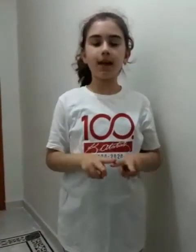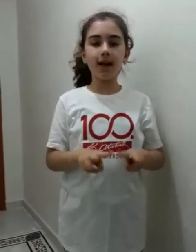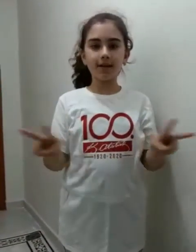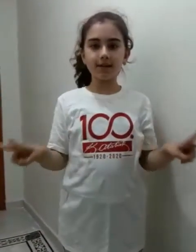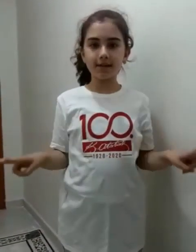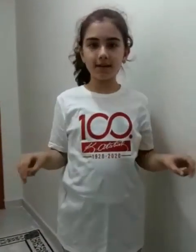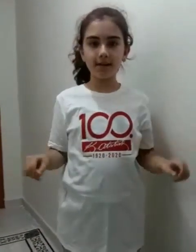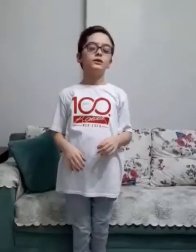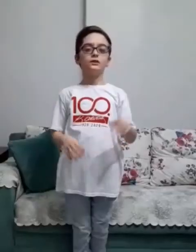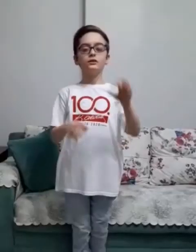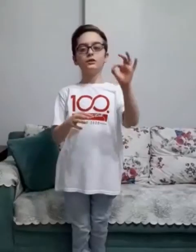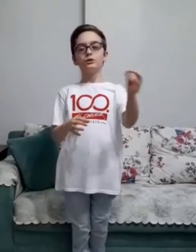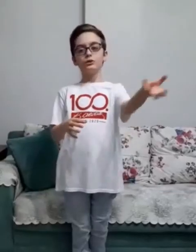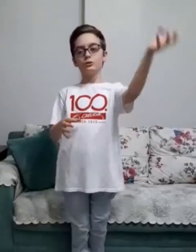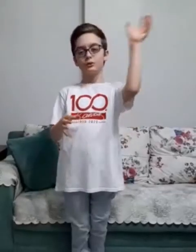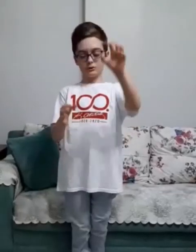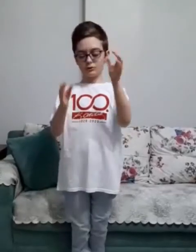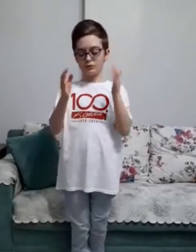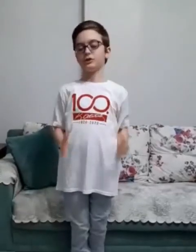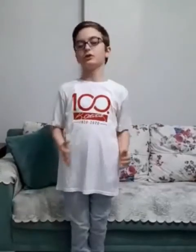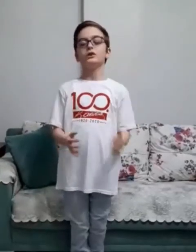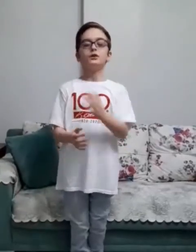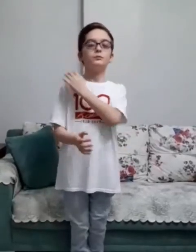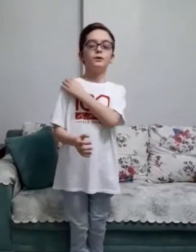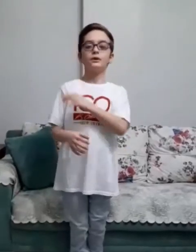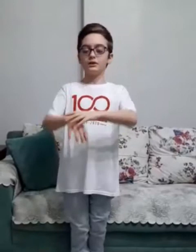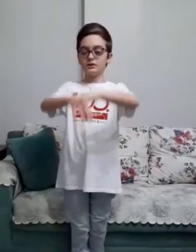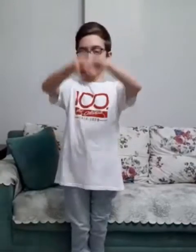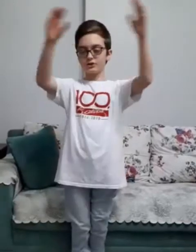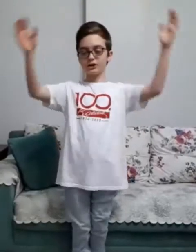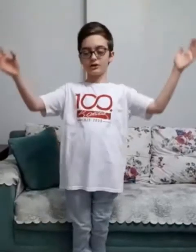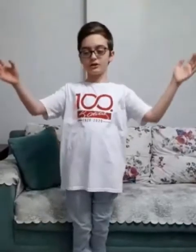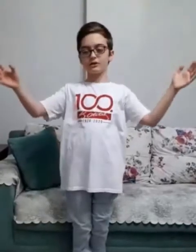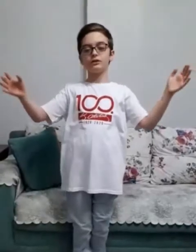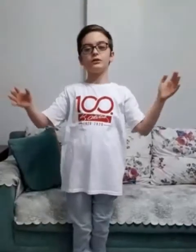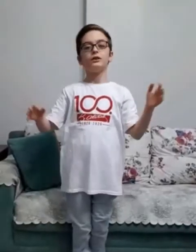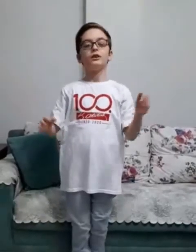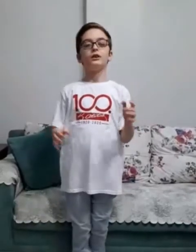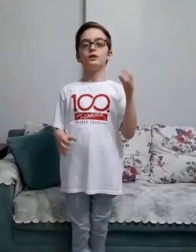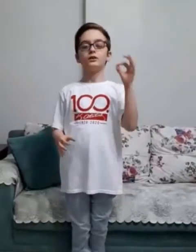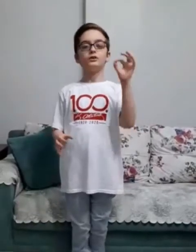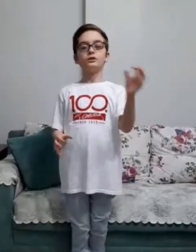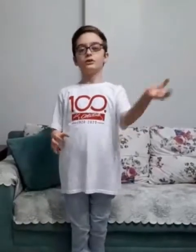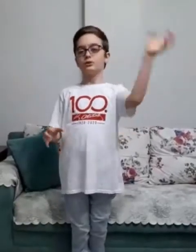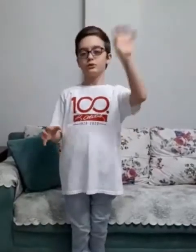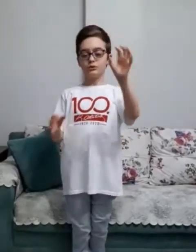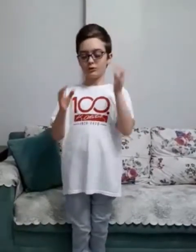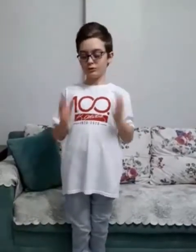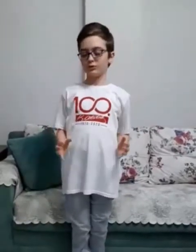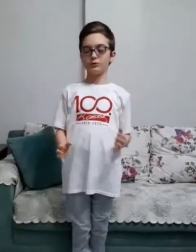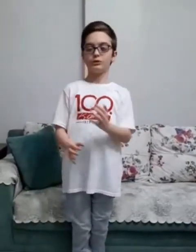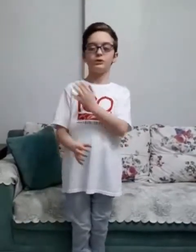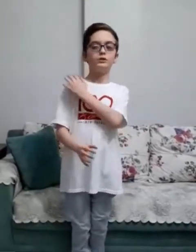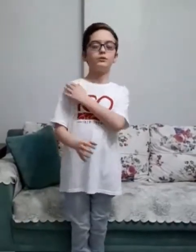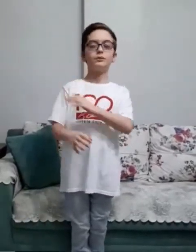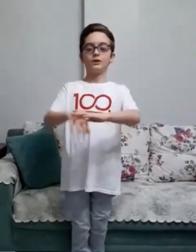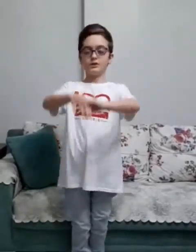açar. Altın güneş orada sırmalar saçar. Altın güneş orada sırmalar